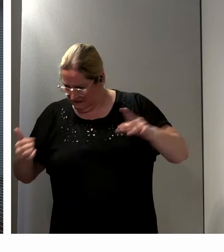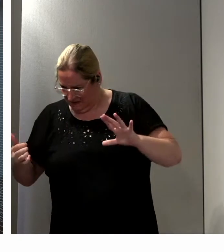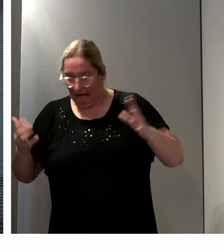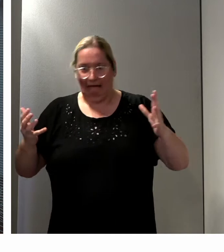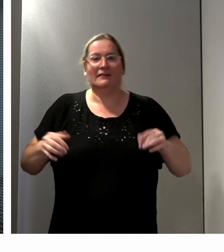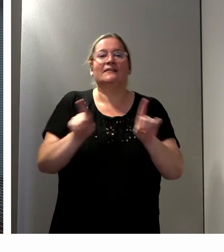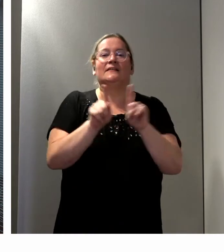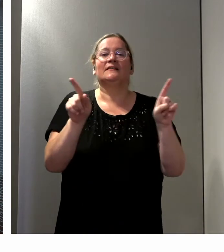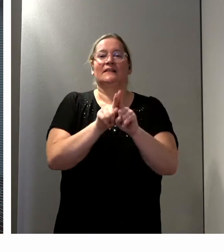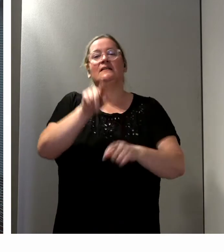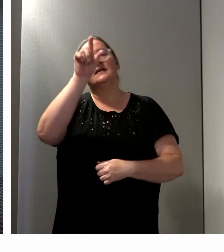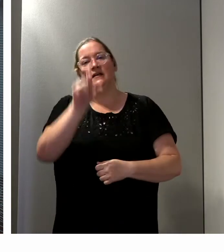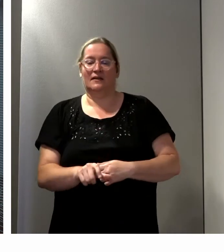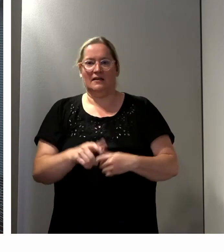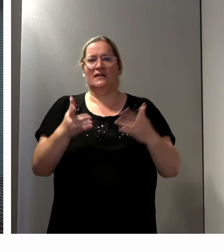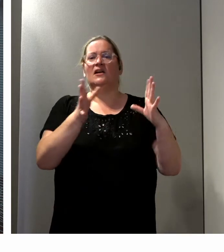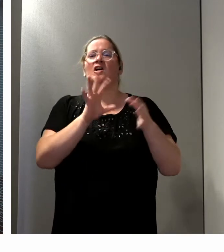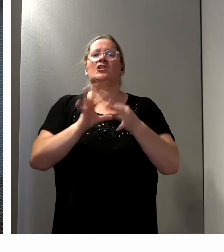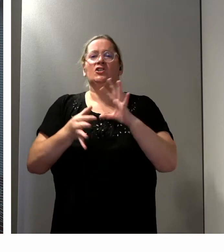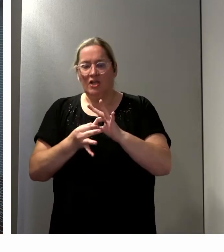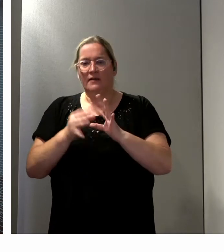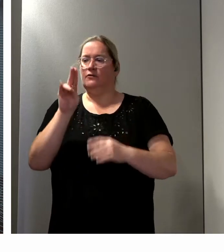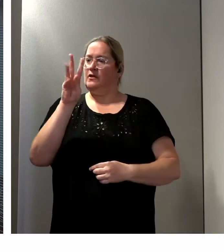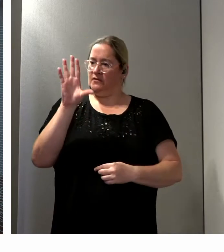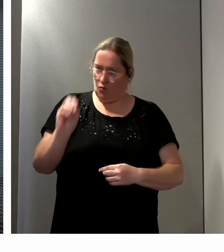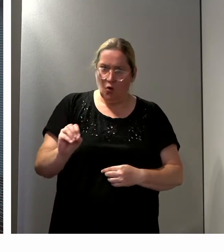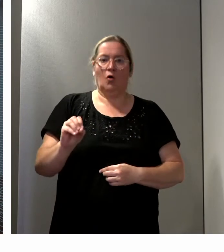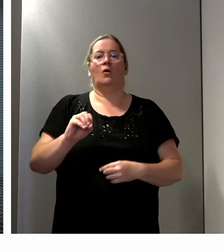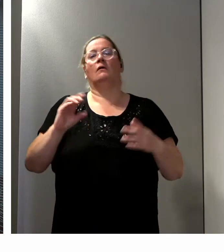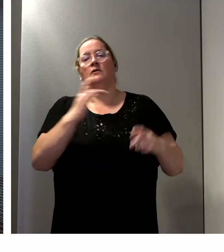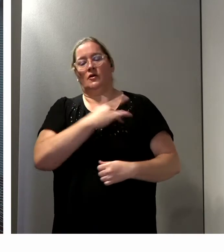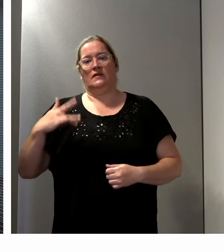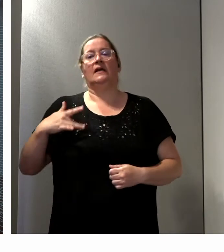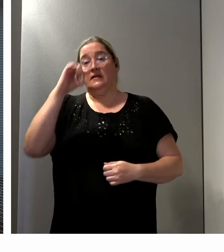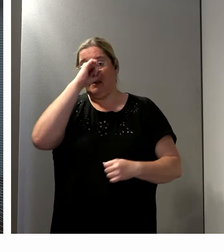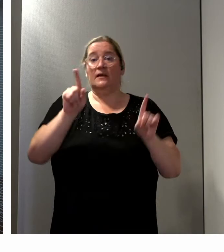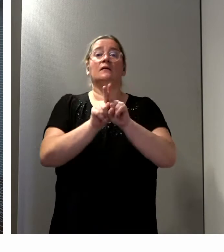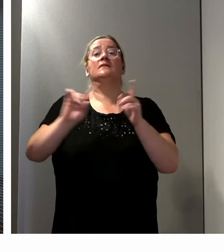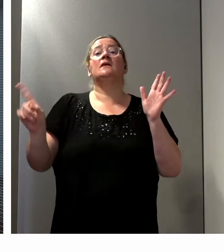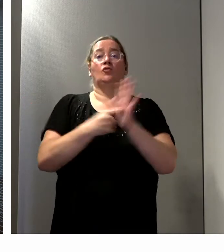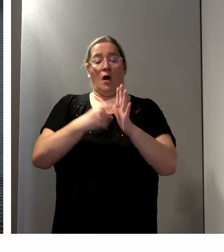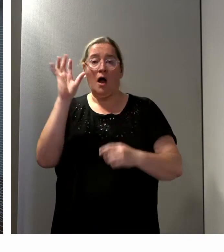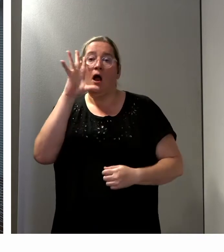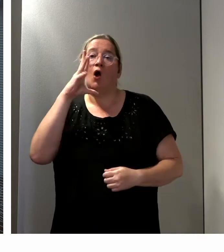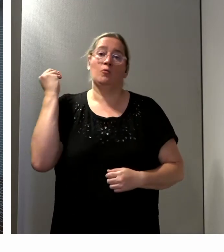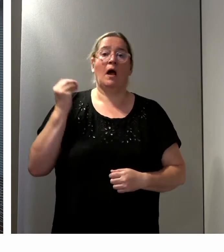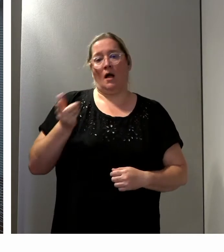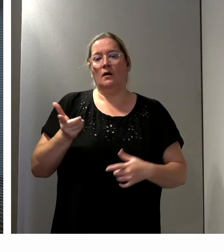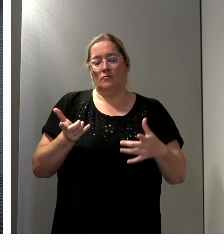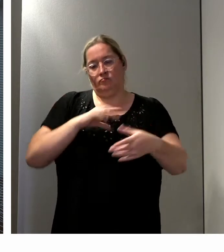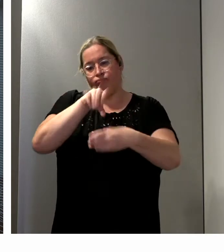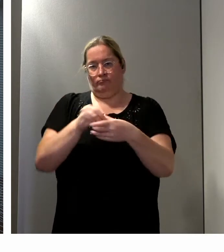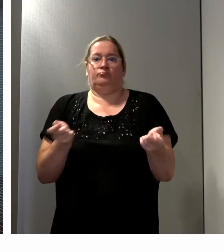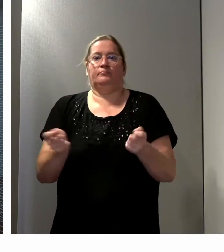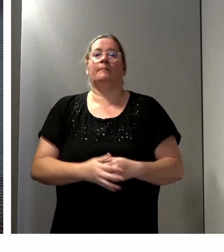Et membre du comité exécutif de la chaîne UNESCO Santé sexuelle et droits humains. Voilà, donc nous sommes une table